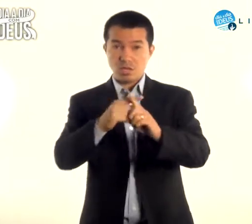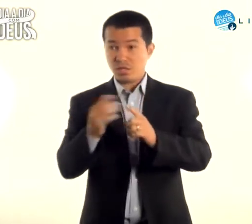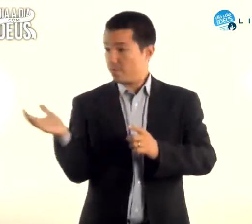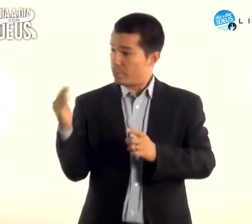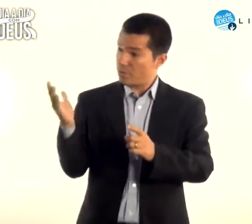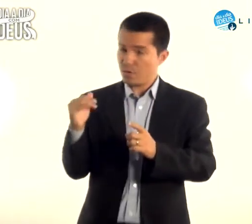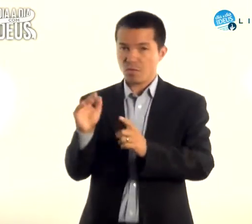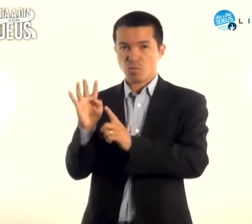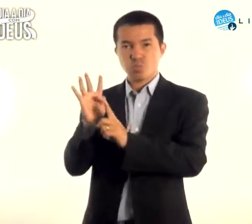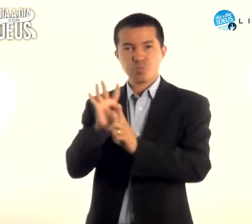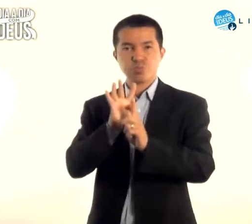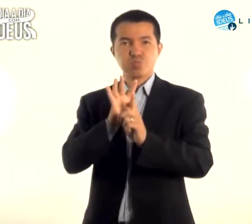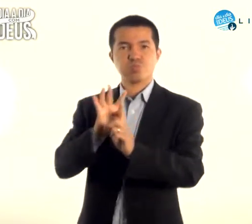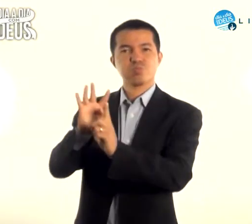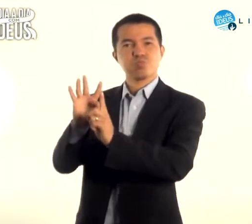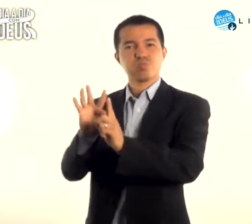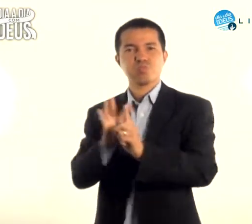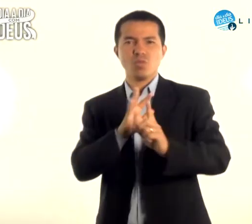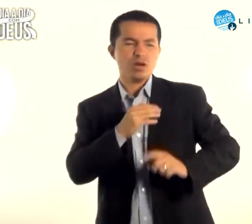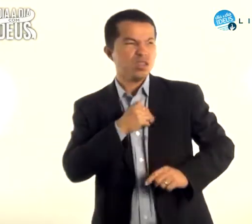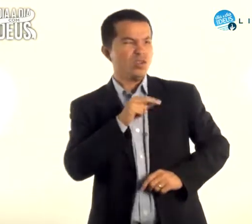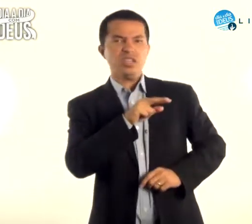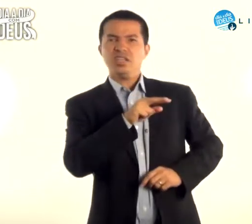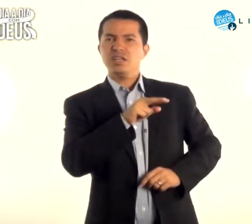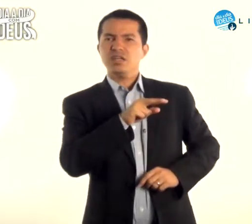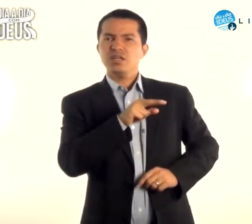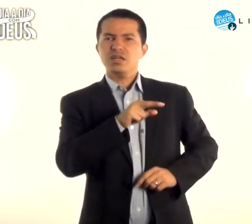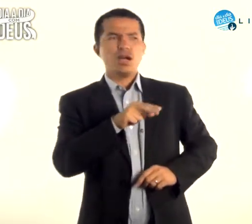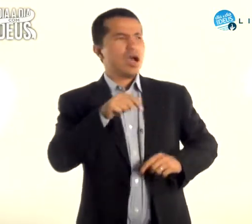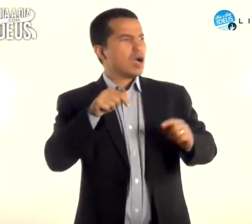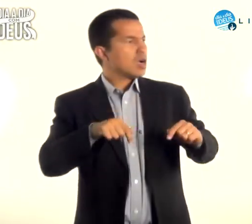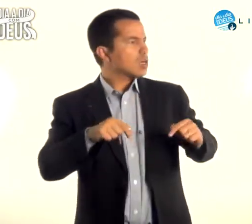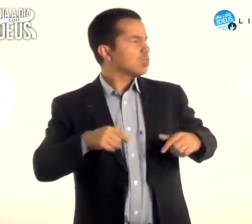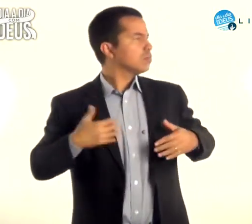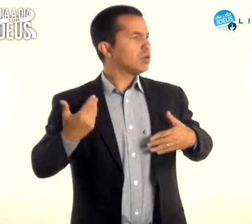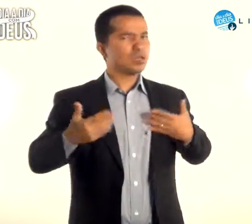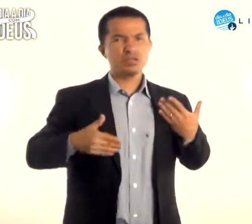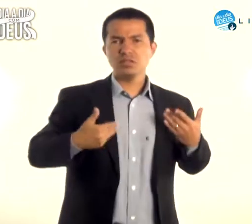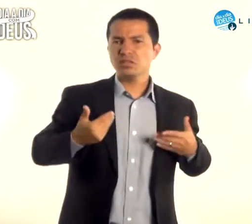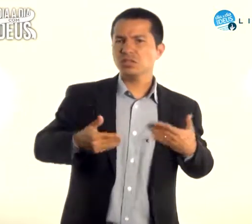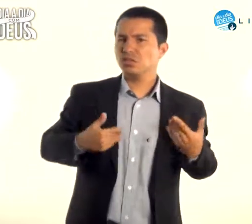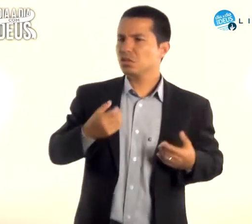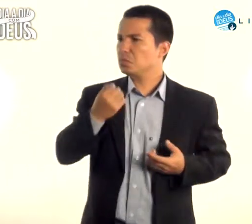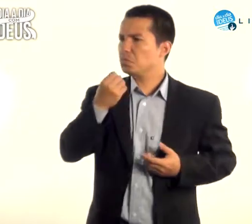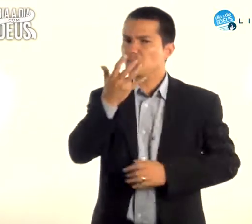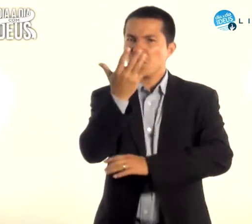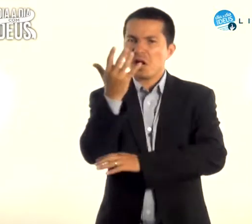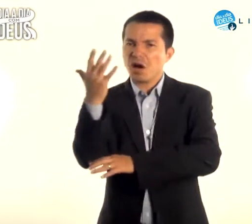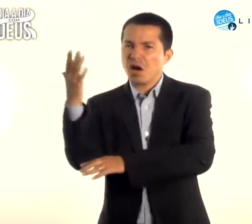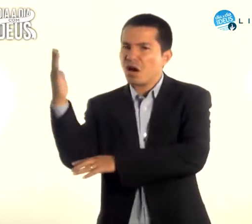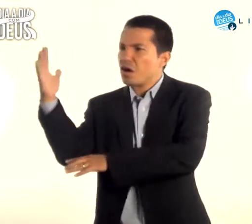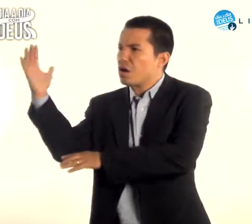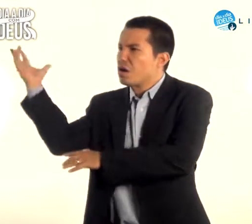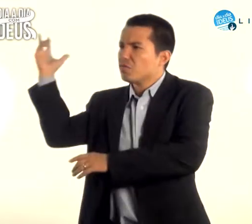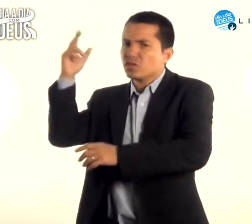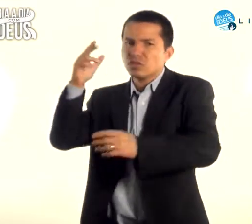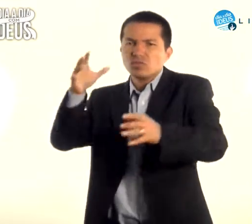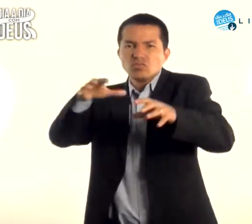parque, verde, natureza, bons amigos. Eu falei: Senhor, que coisa boa, obrigado, que gostoso experimentar